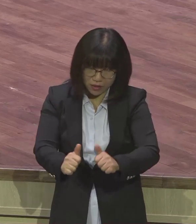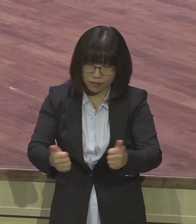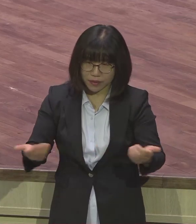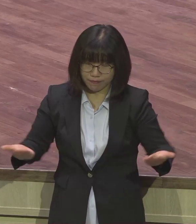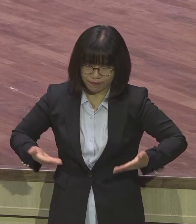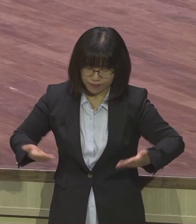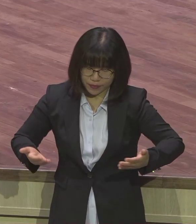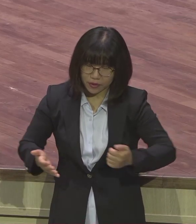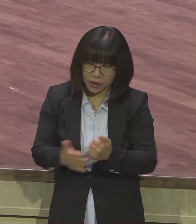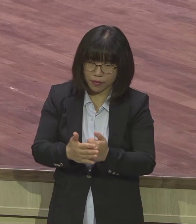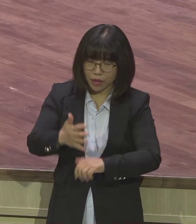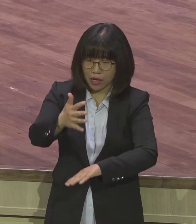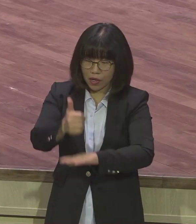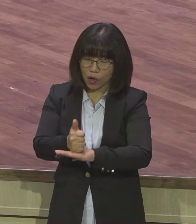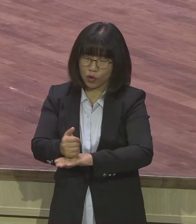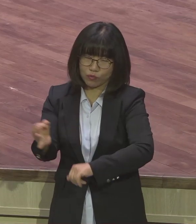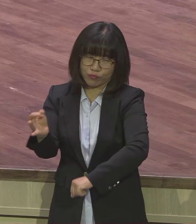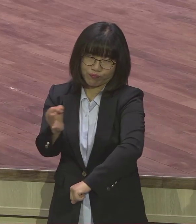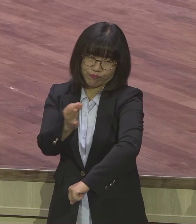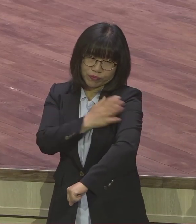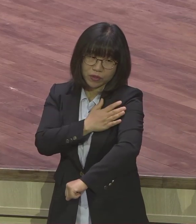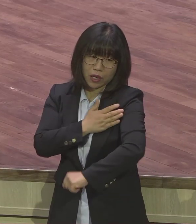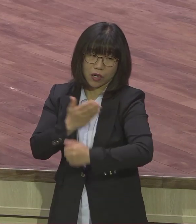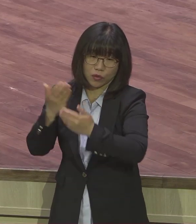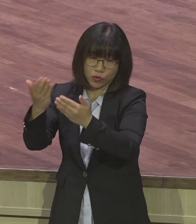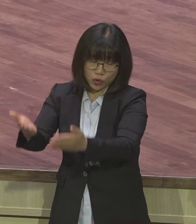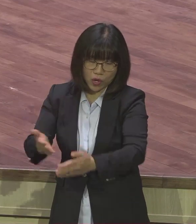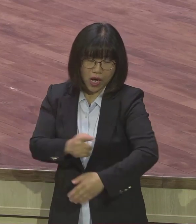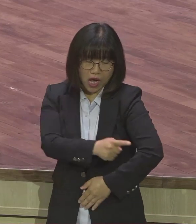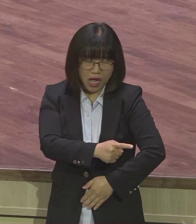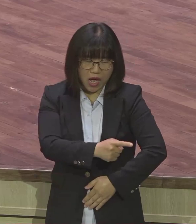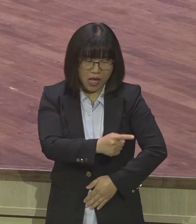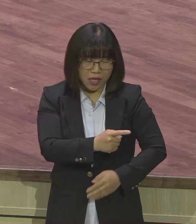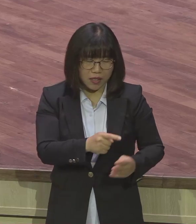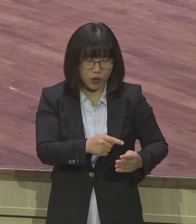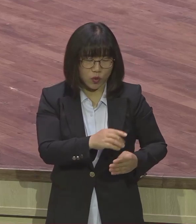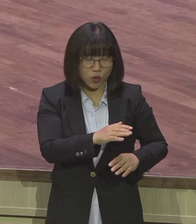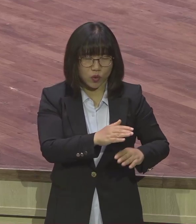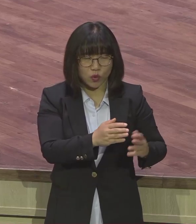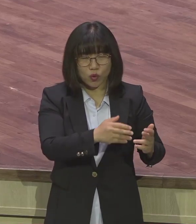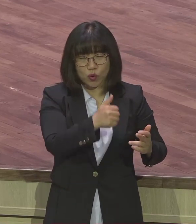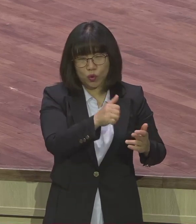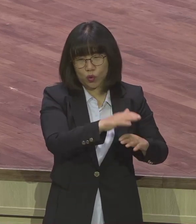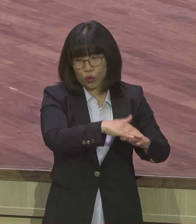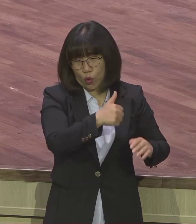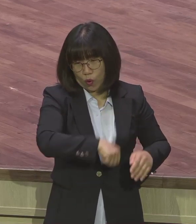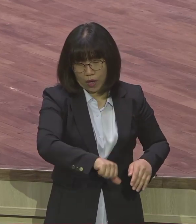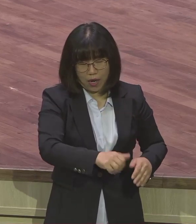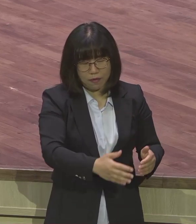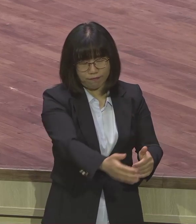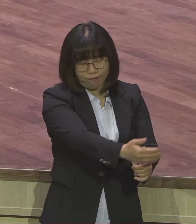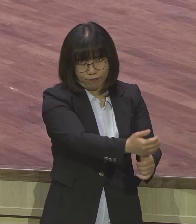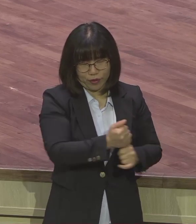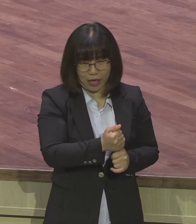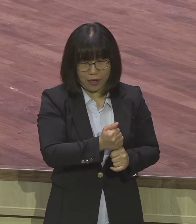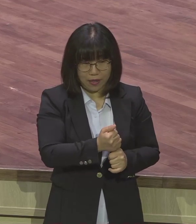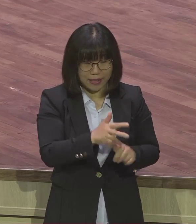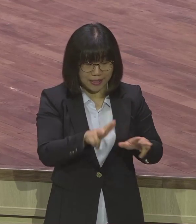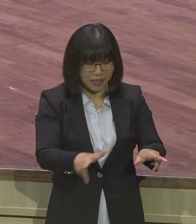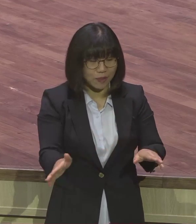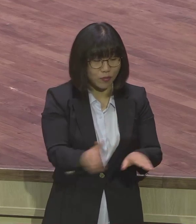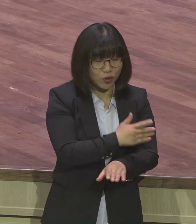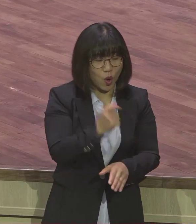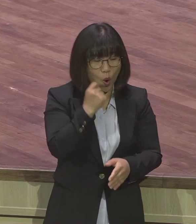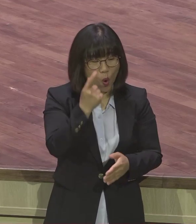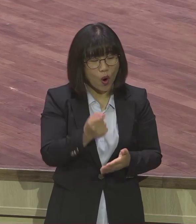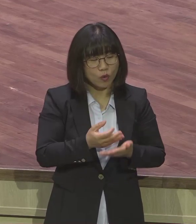했는지 이 야곱을 잡아두기 위해서 그렇게 이제부터 좋다 품삯을 주겠다